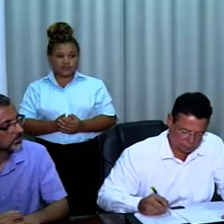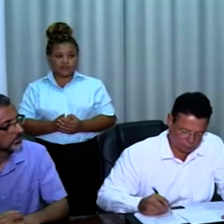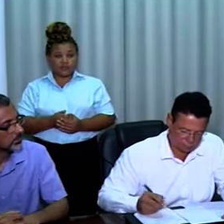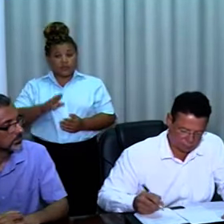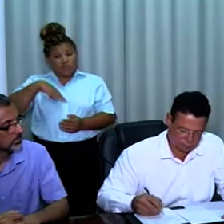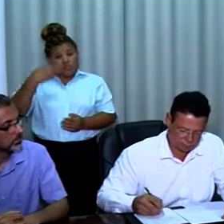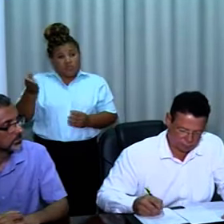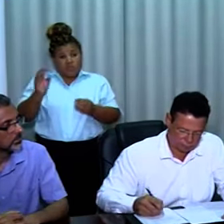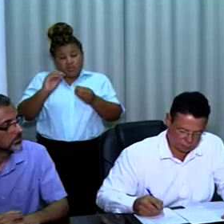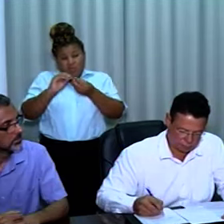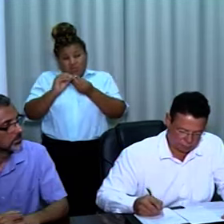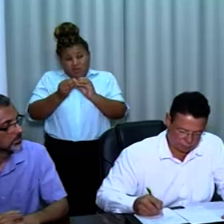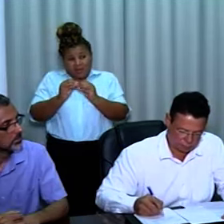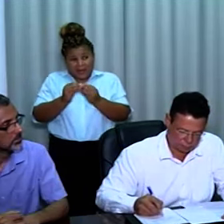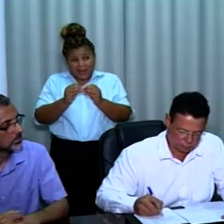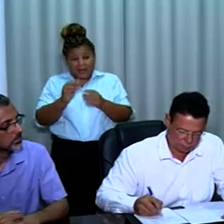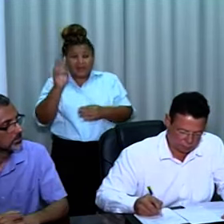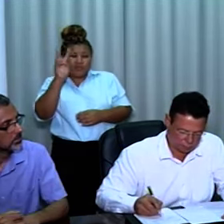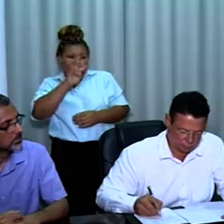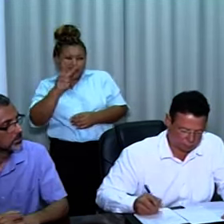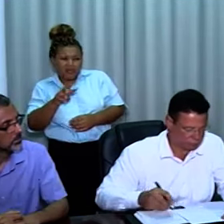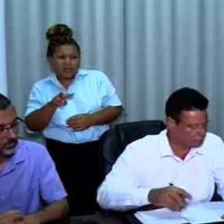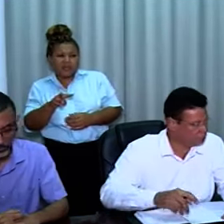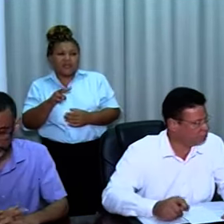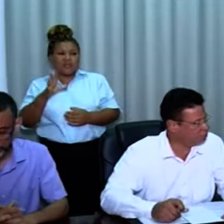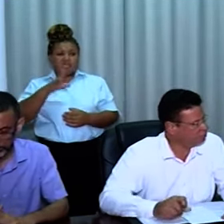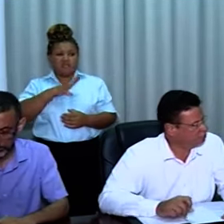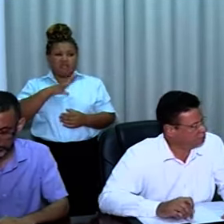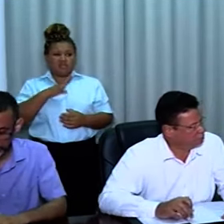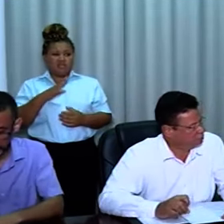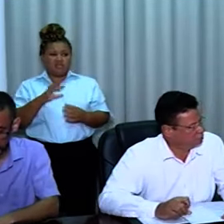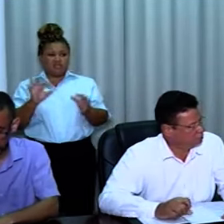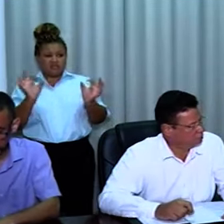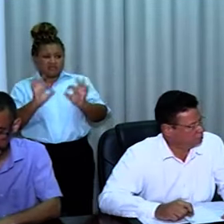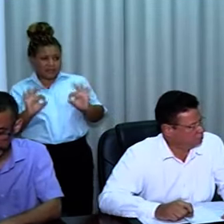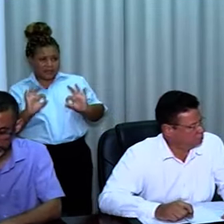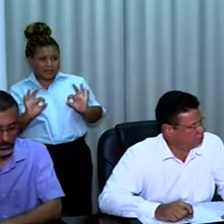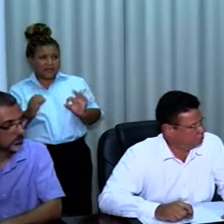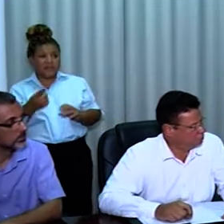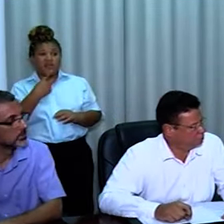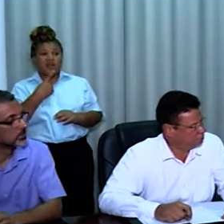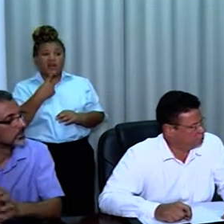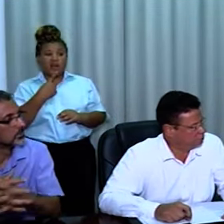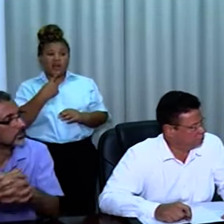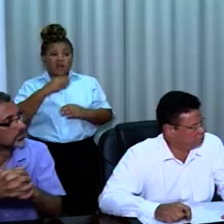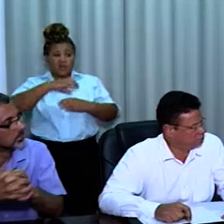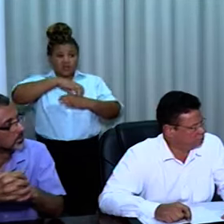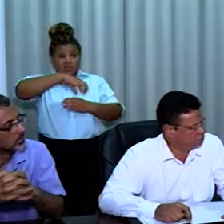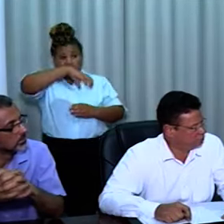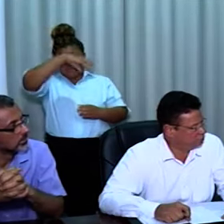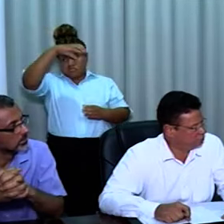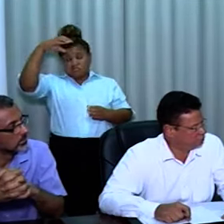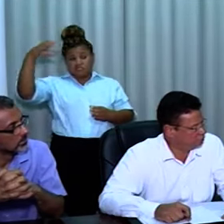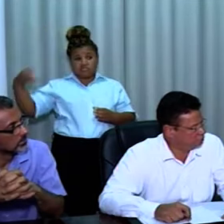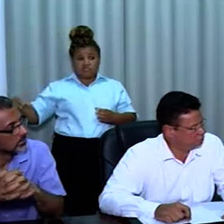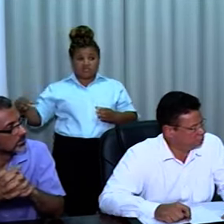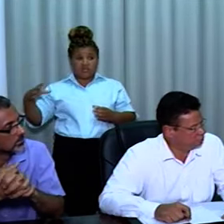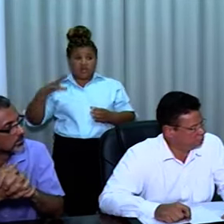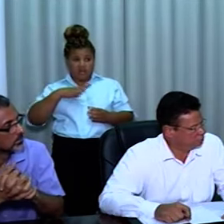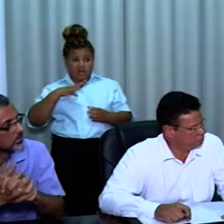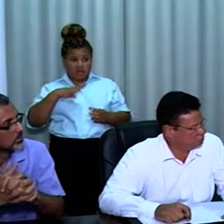papiers adressés, mais qui font nous pas pétendre, nous public. Et par exemple, nous avons été dans l'island, pour qu'il y ait beaucoup de mouvements dans les yachts,